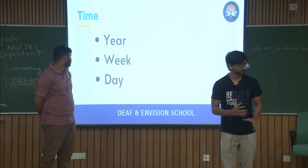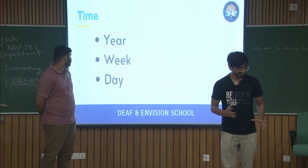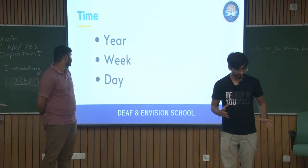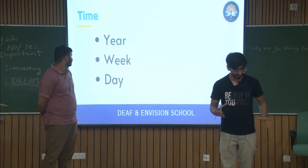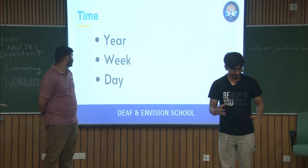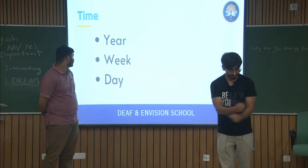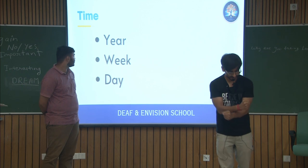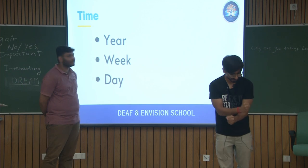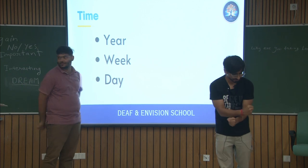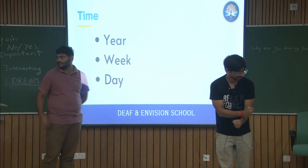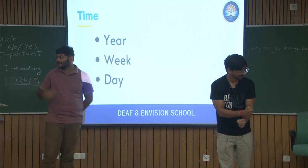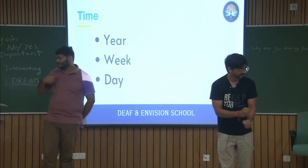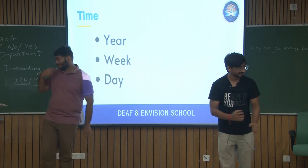कुछ चीज आप पकड़ रहे हो, मिस हो गई.